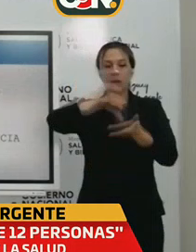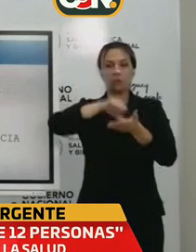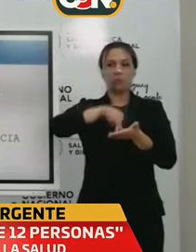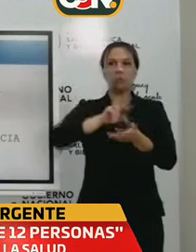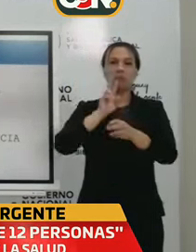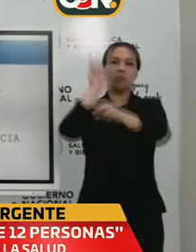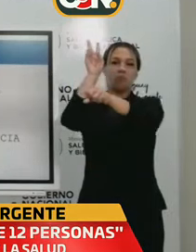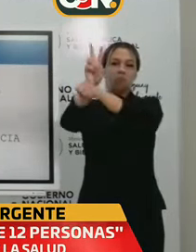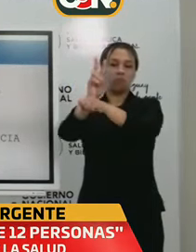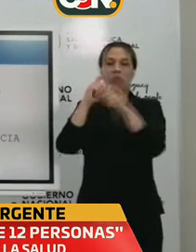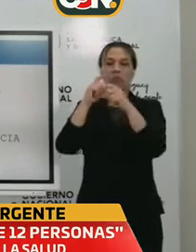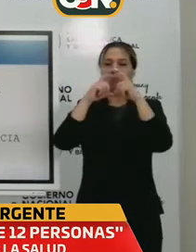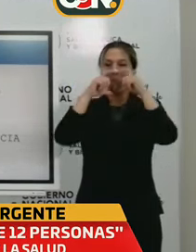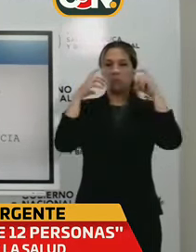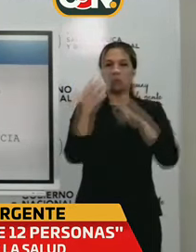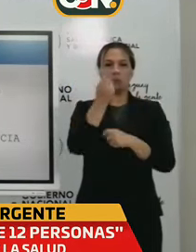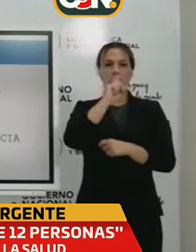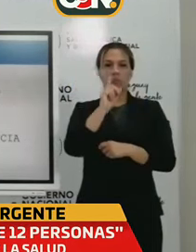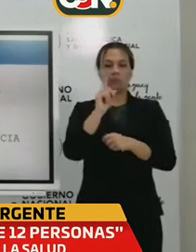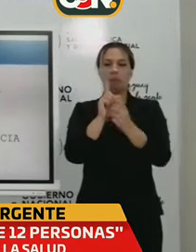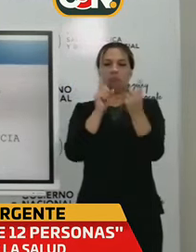porque nadie se cuidó.